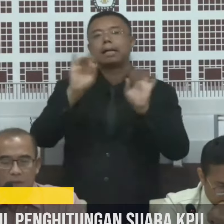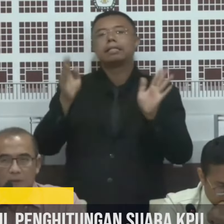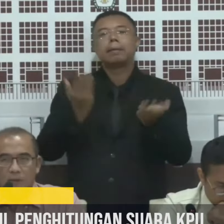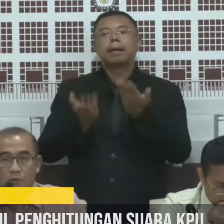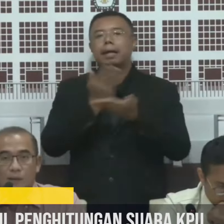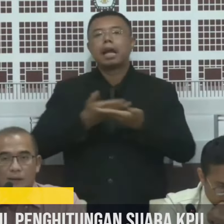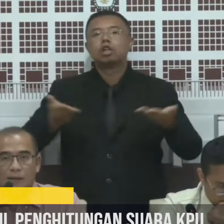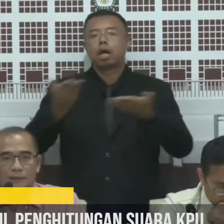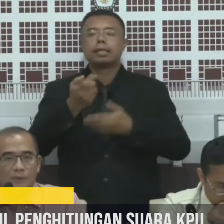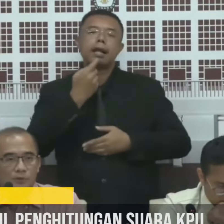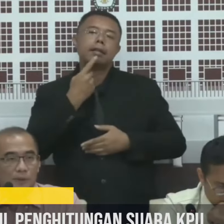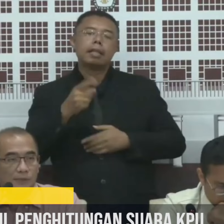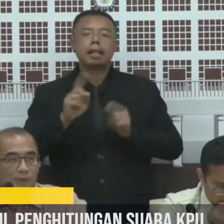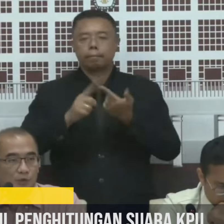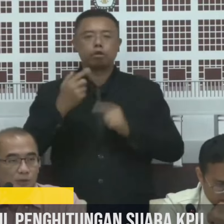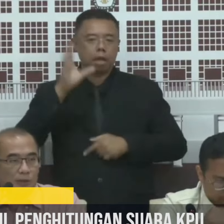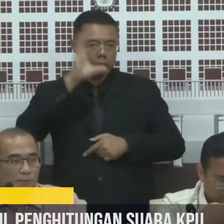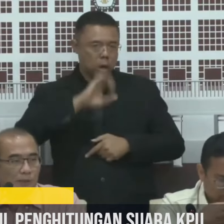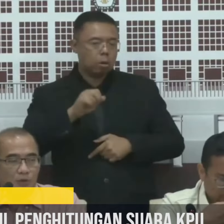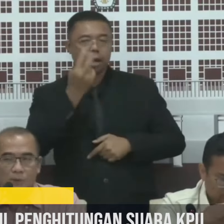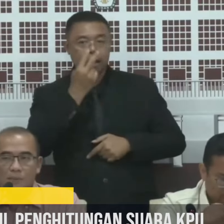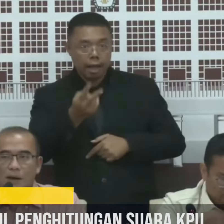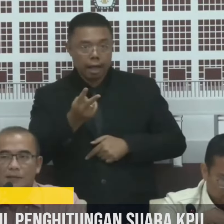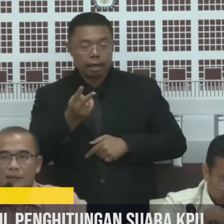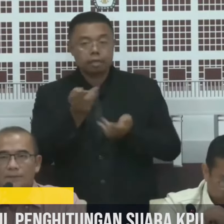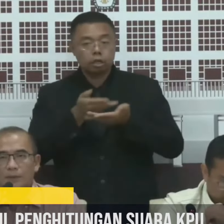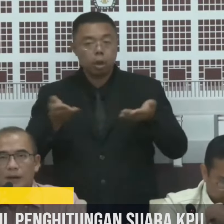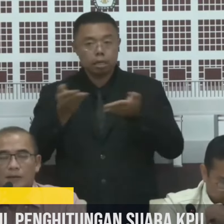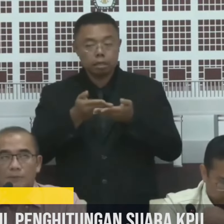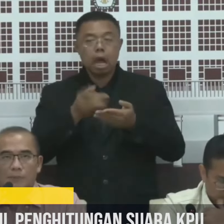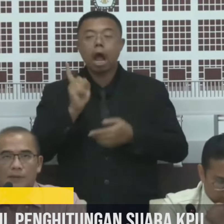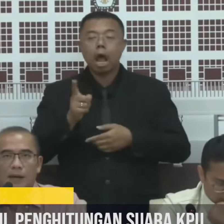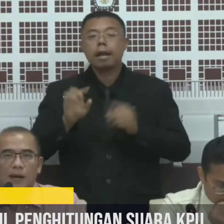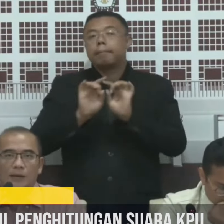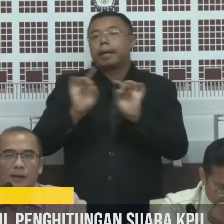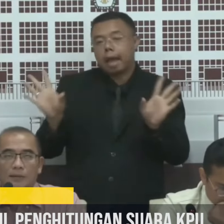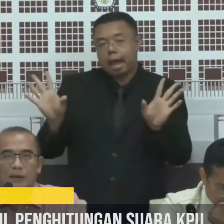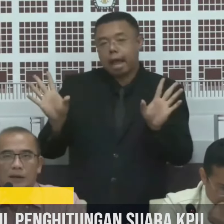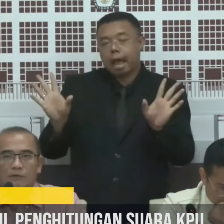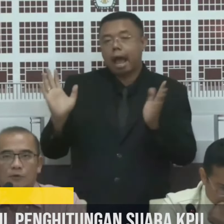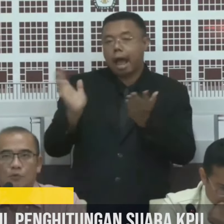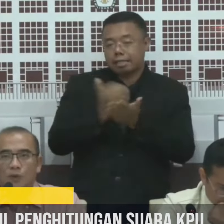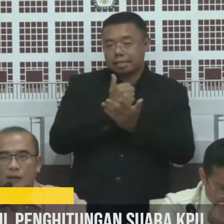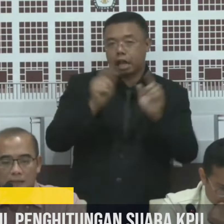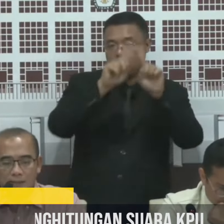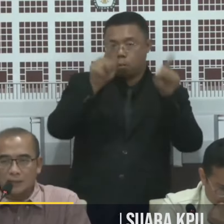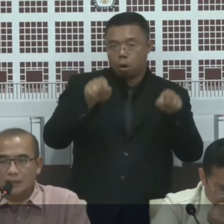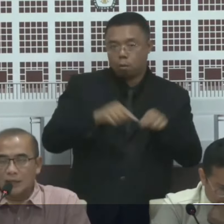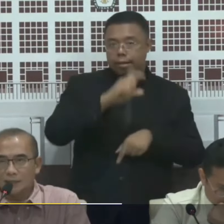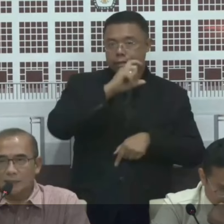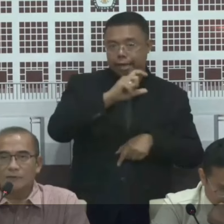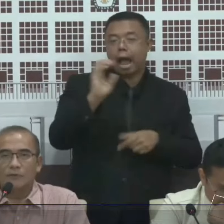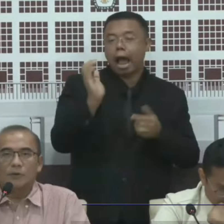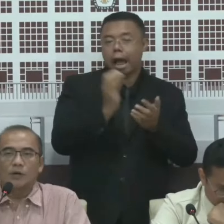Sirekap. Hasyim menegaskan bahwa pihaknya tidak memiliki niat untuk memanipulasi maupun mengubah jumlah suara. Hal ini disampaikan Hasyim di gedung KPU Menteng Jakarta Pusat